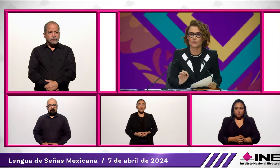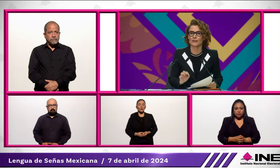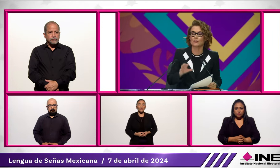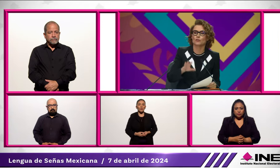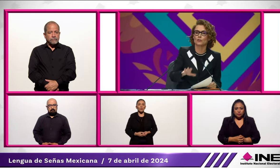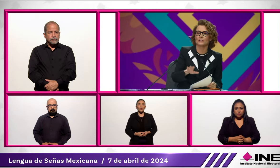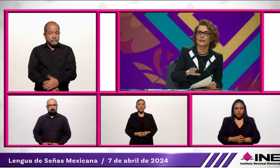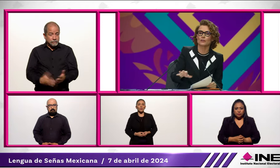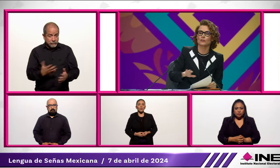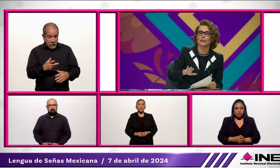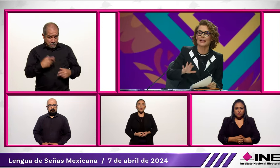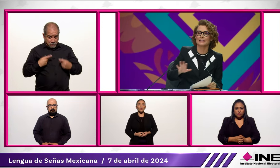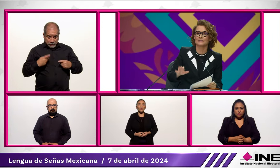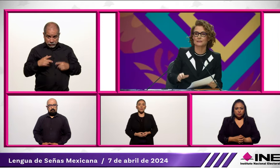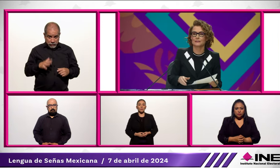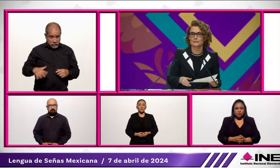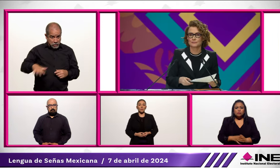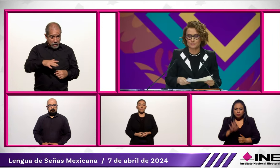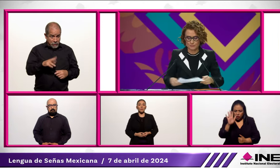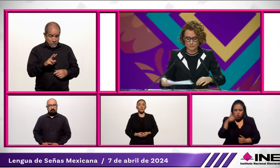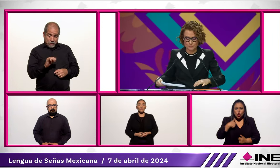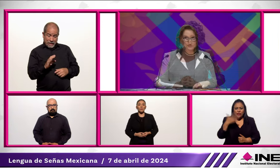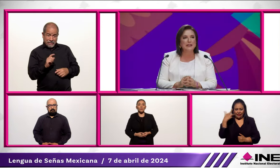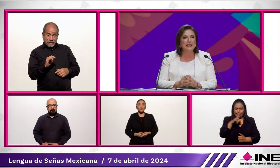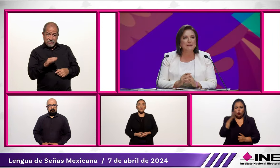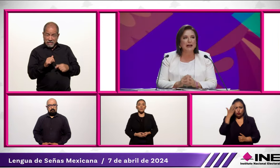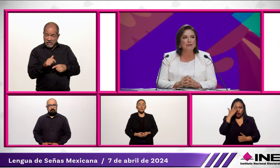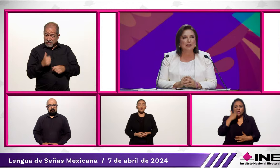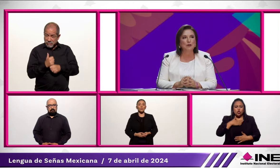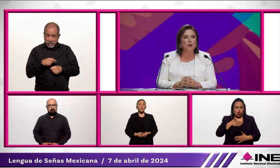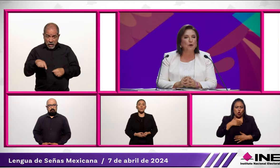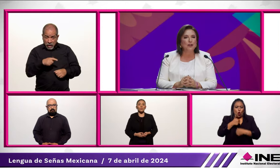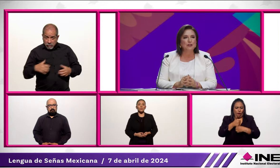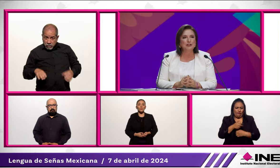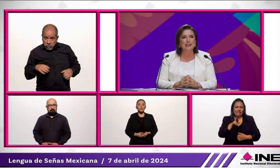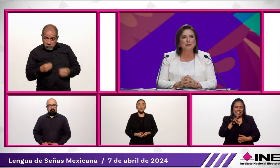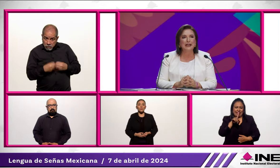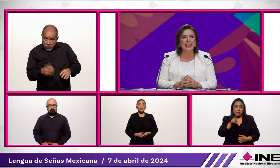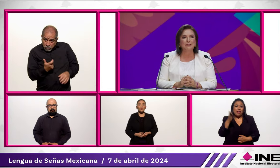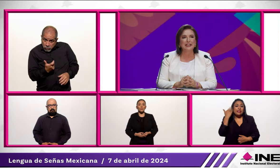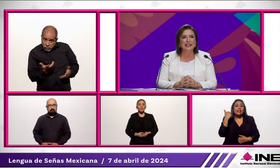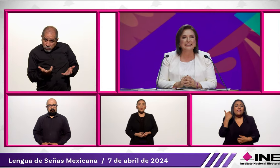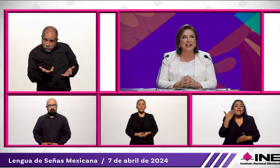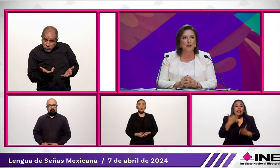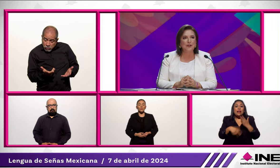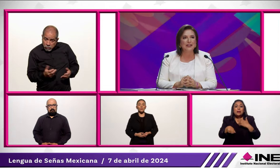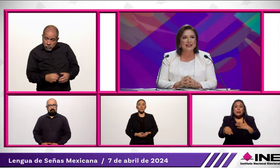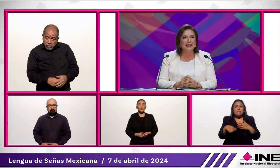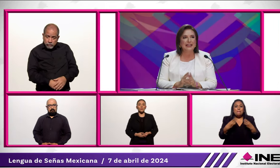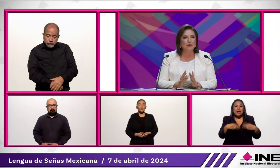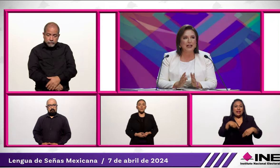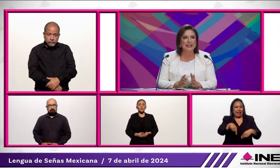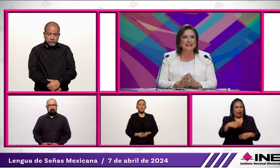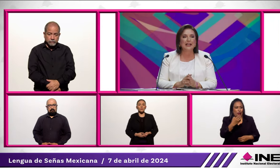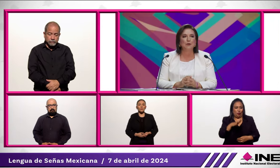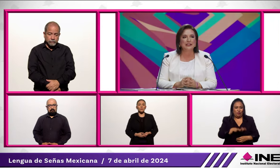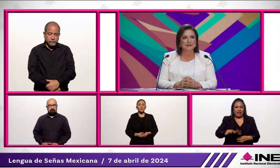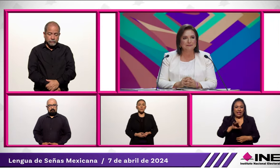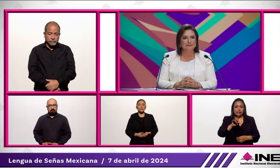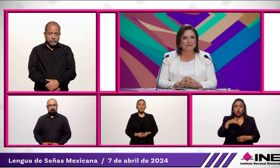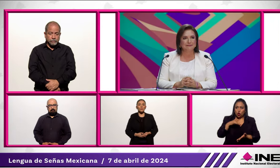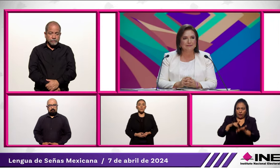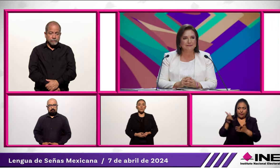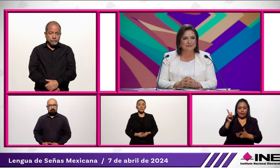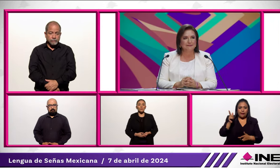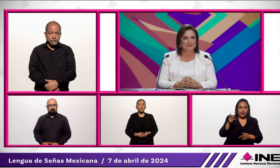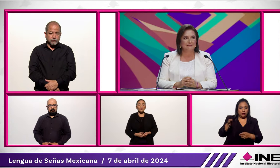víctima de estos desfalcos, hoy se reconoce... Yo ya fui reconocida como víctima cuando no se hizo un mercado aquí en La Escandón y lo agradecí al juez.